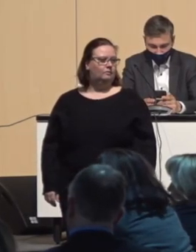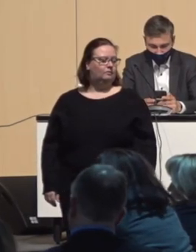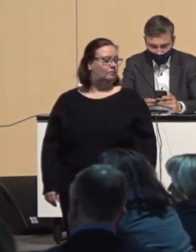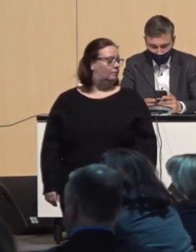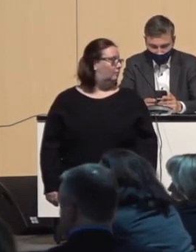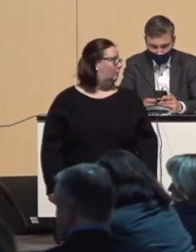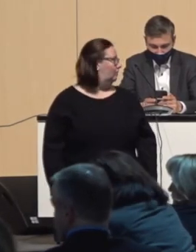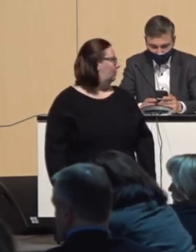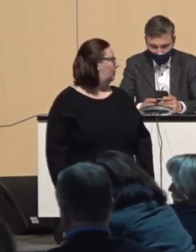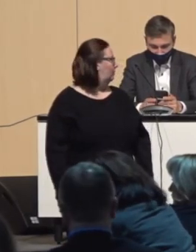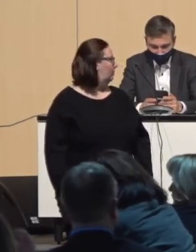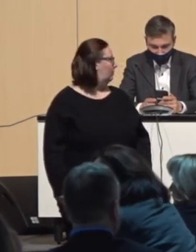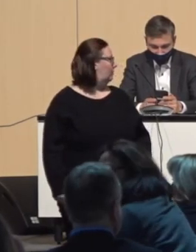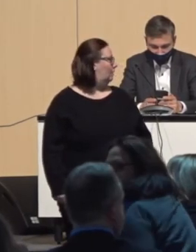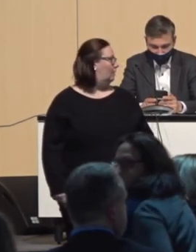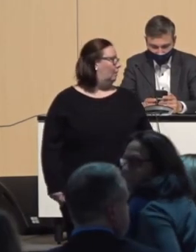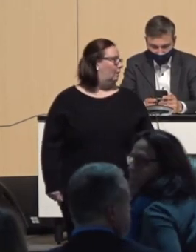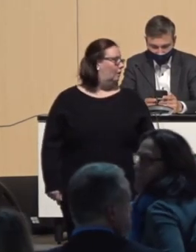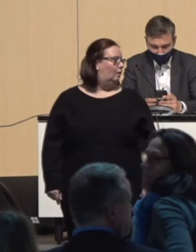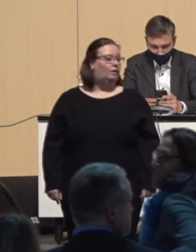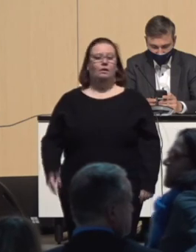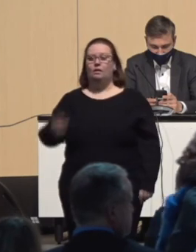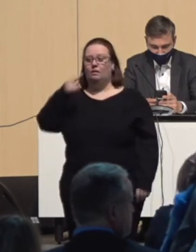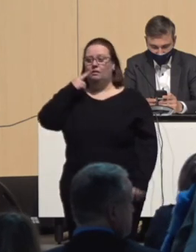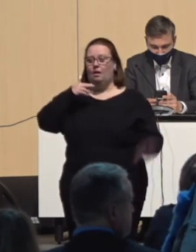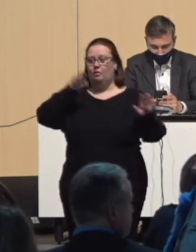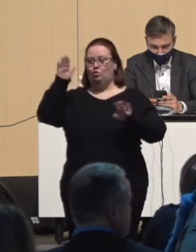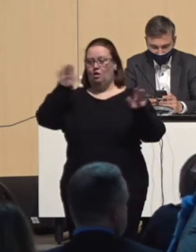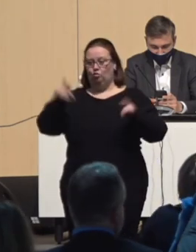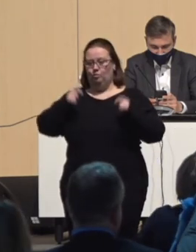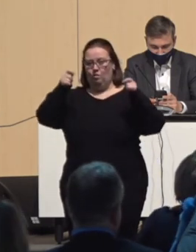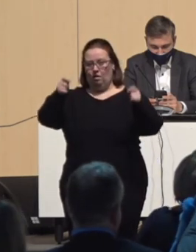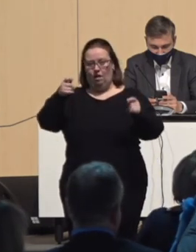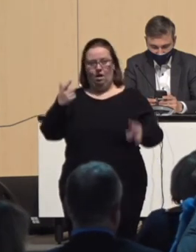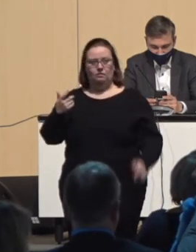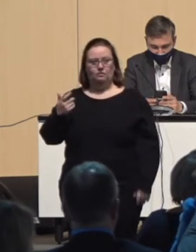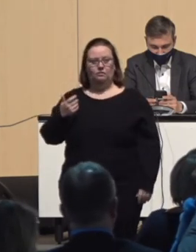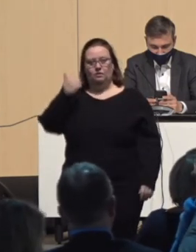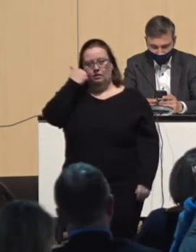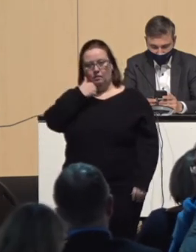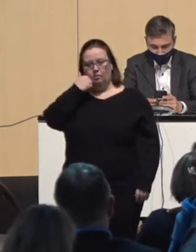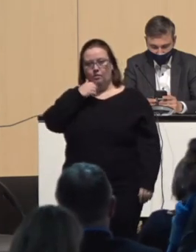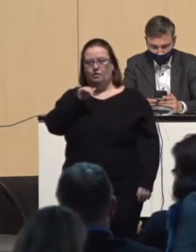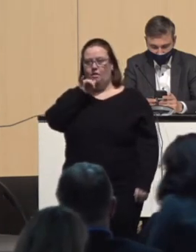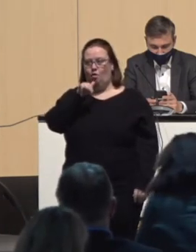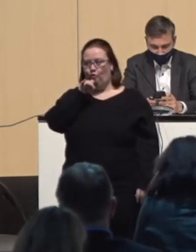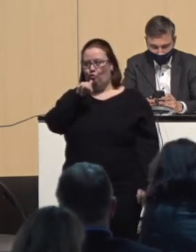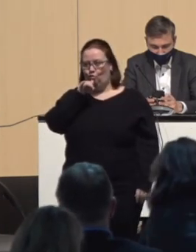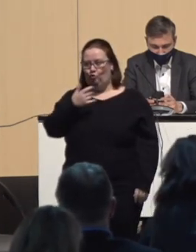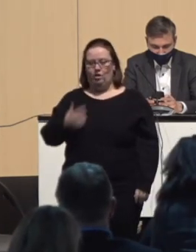Mal wieder. So, dann namentliche Abstimmung beantragt. Ich bitte um entsprechende Aufrufen